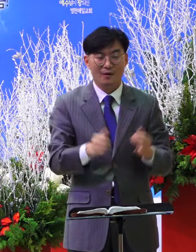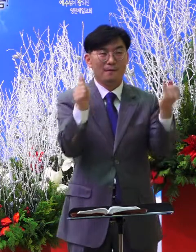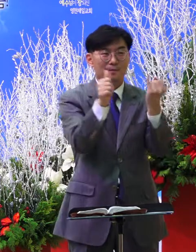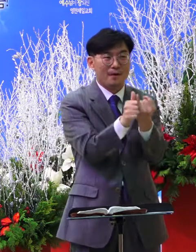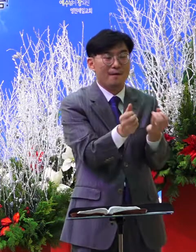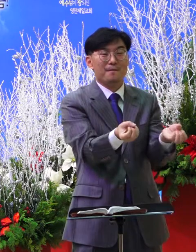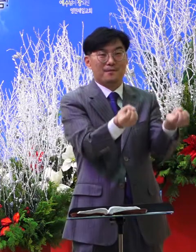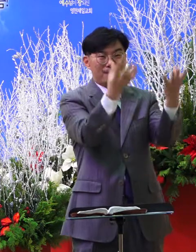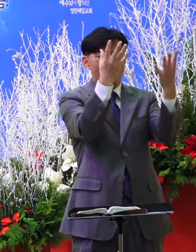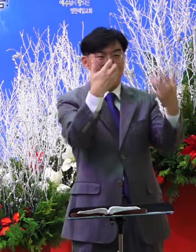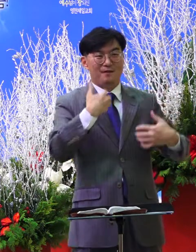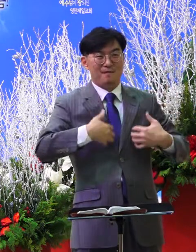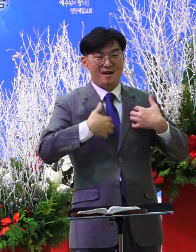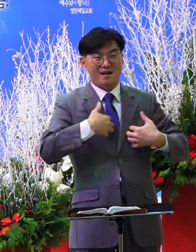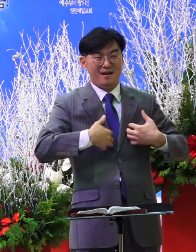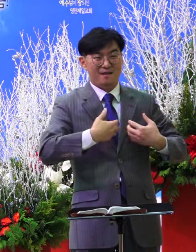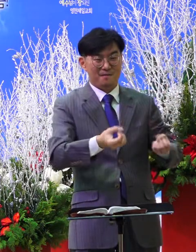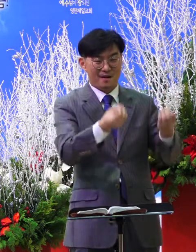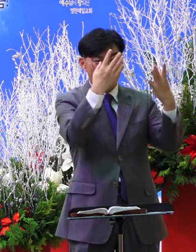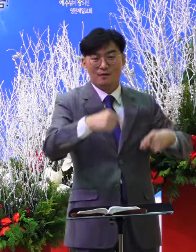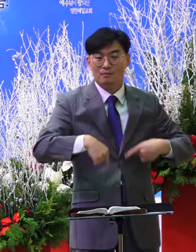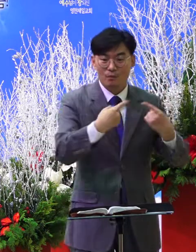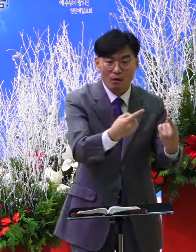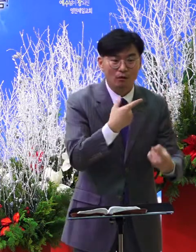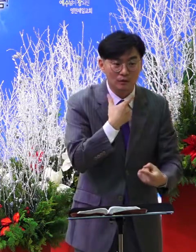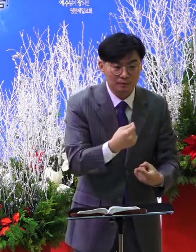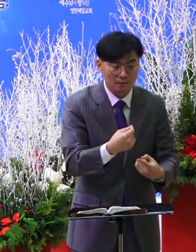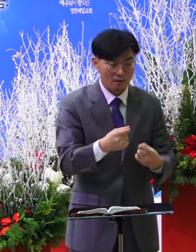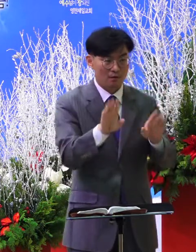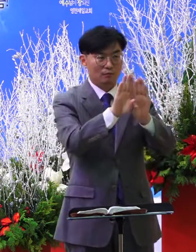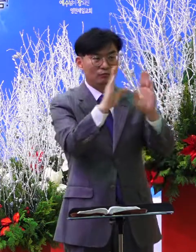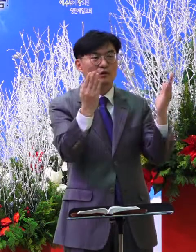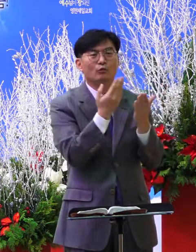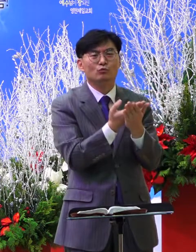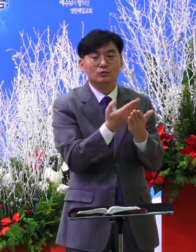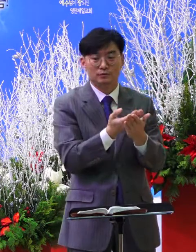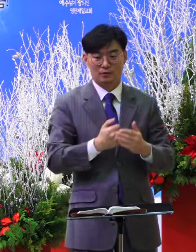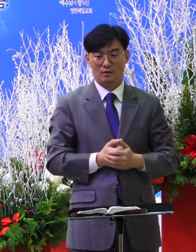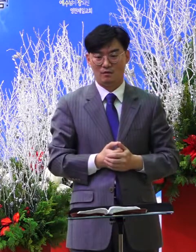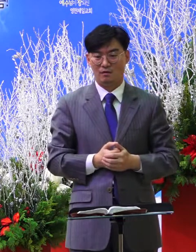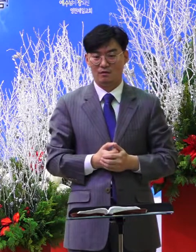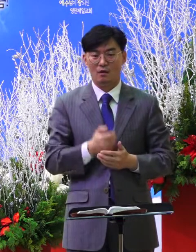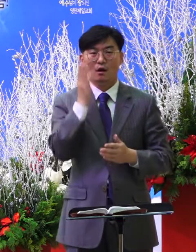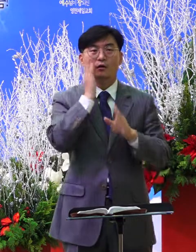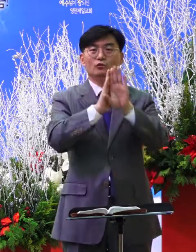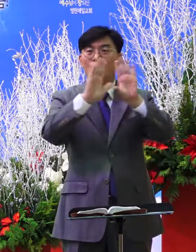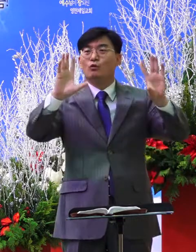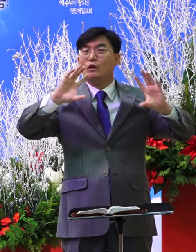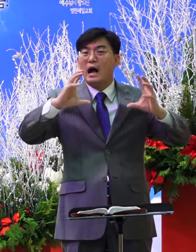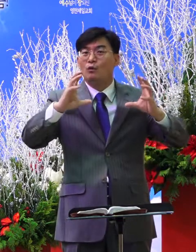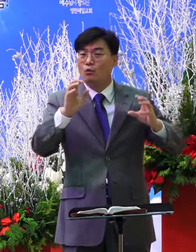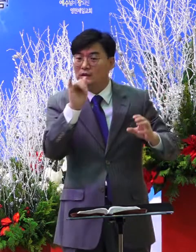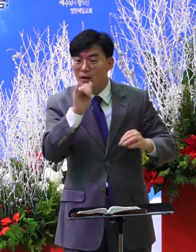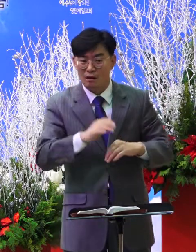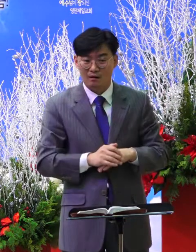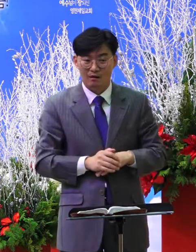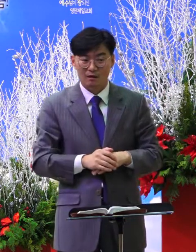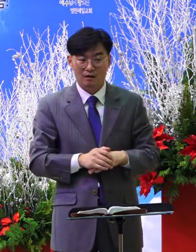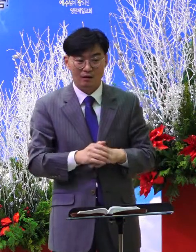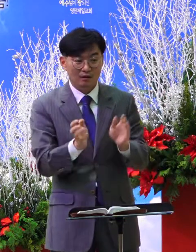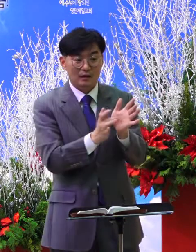분명히 재림을 믿었고 주님을 아는 사람들이었습니다. 근데 그들이 영적으로 하나님의 관점에서 볼